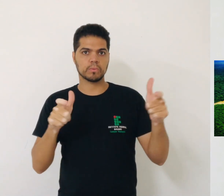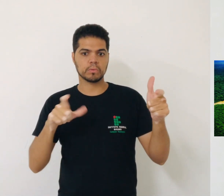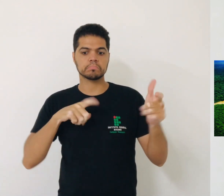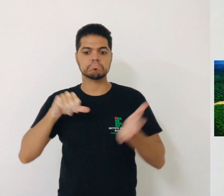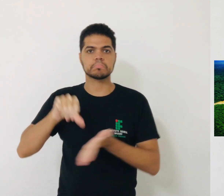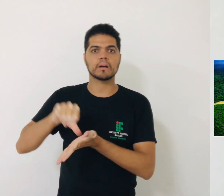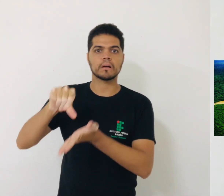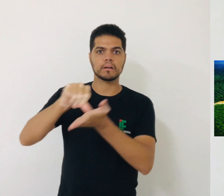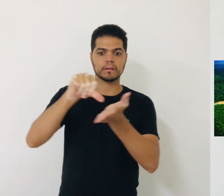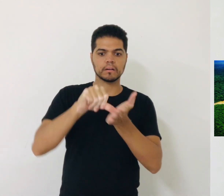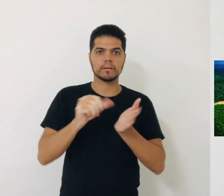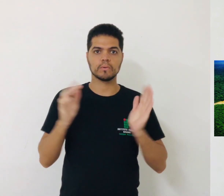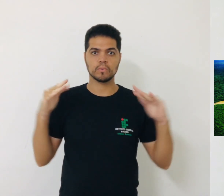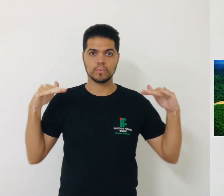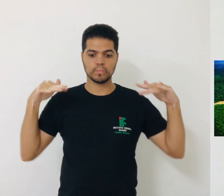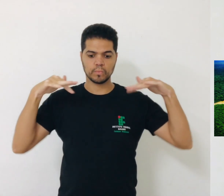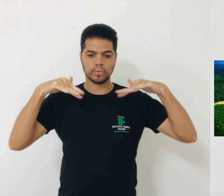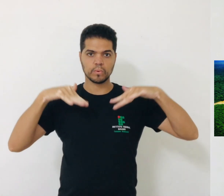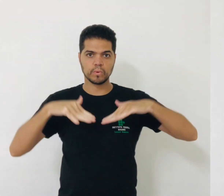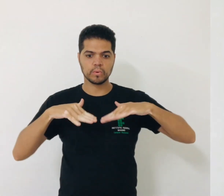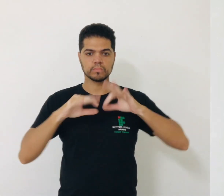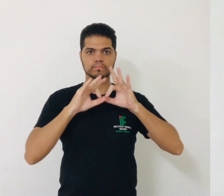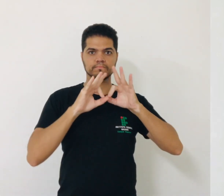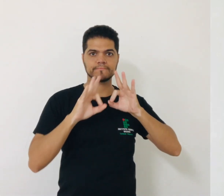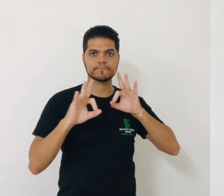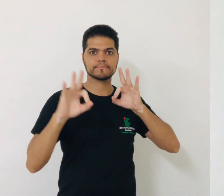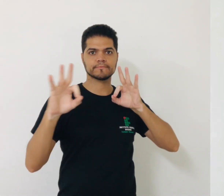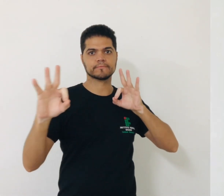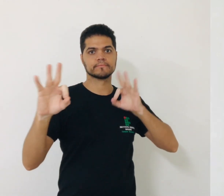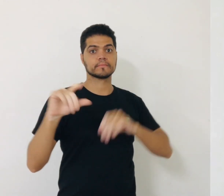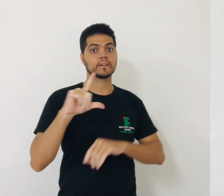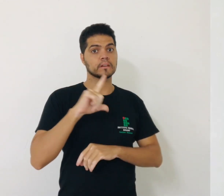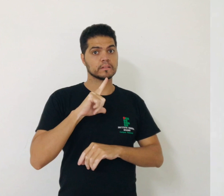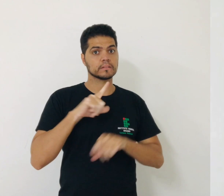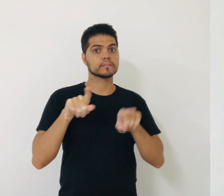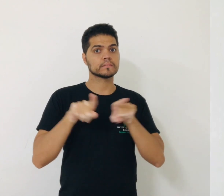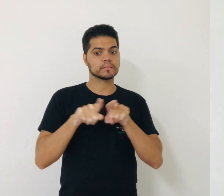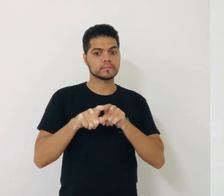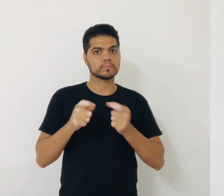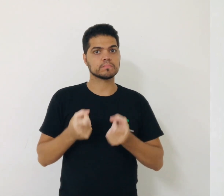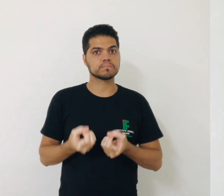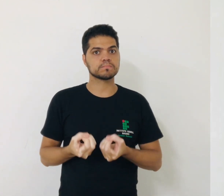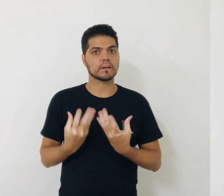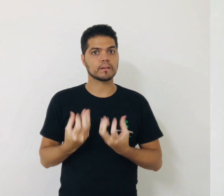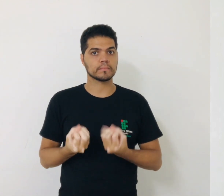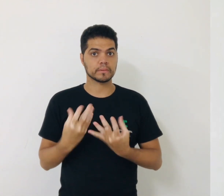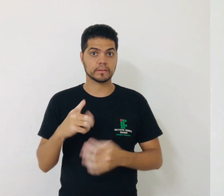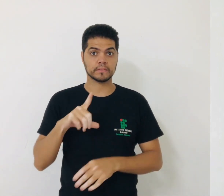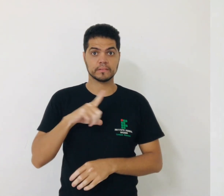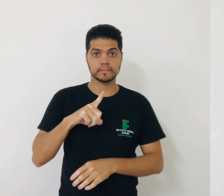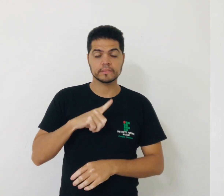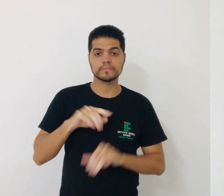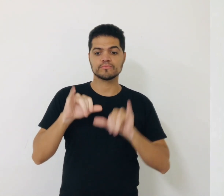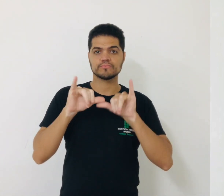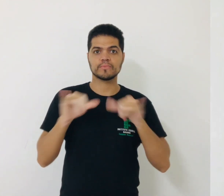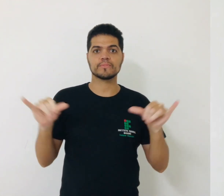de longas extensões, favorecem a produção de energia elétrica e também a navegação.